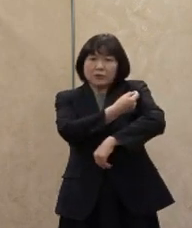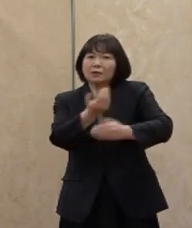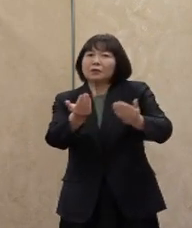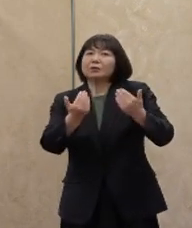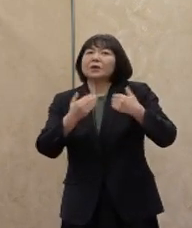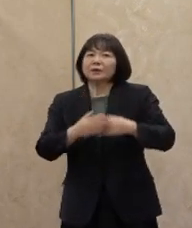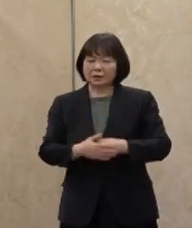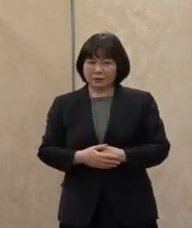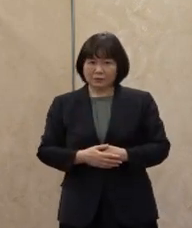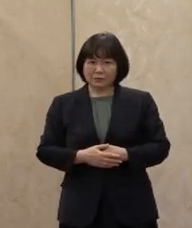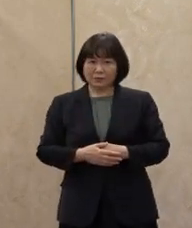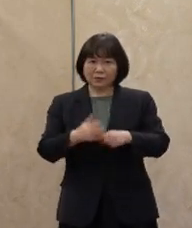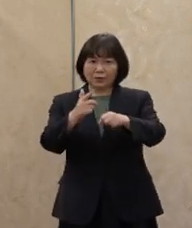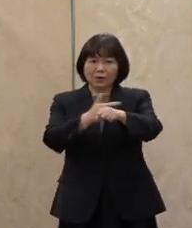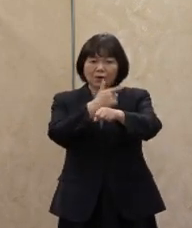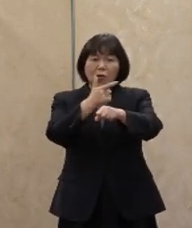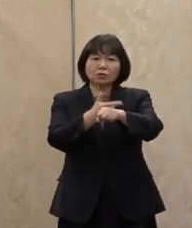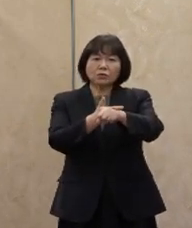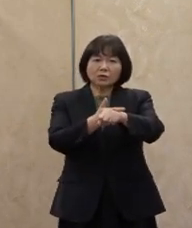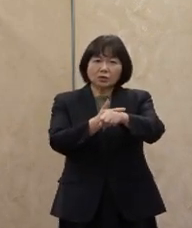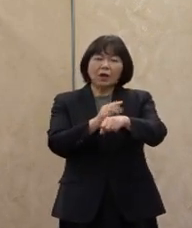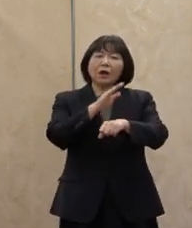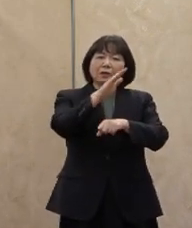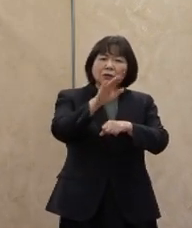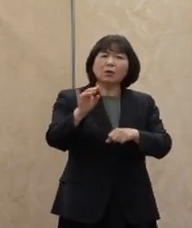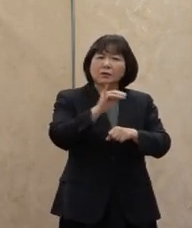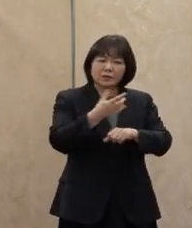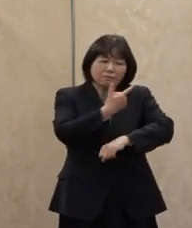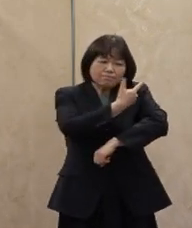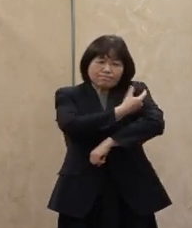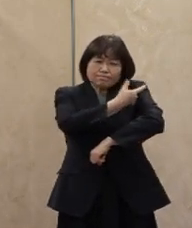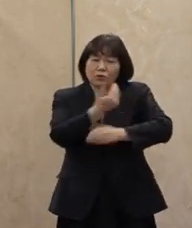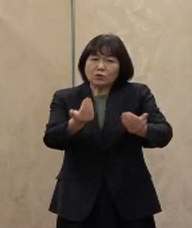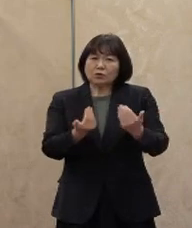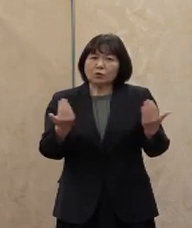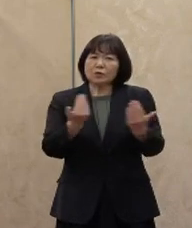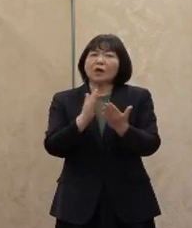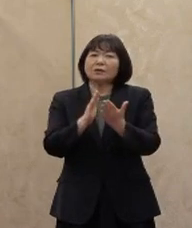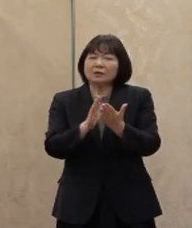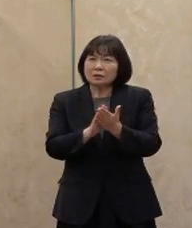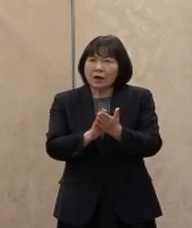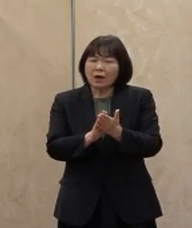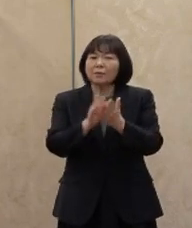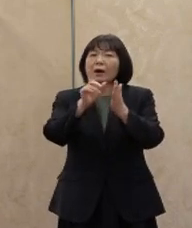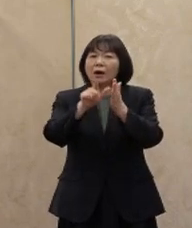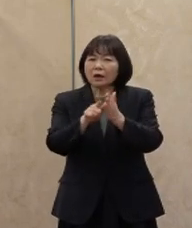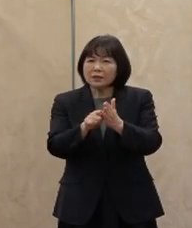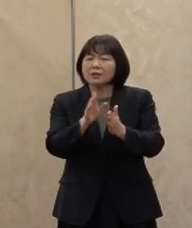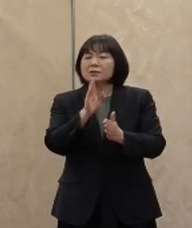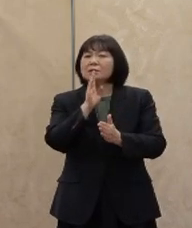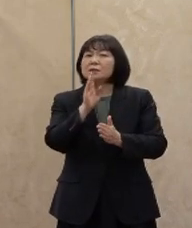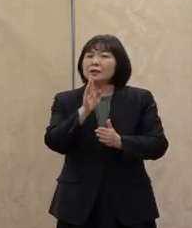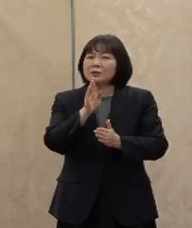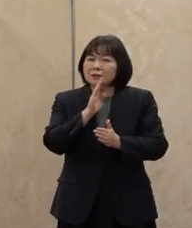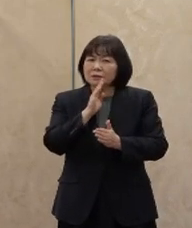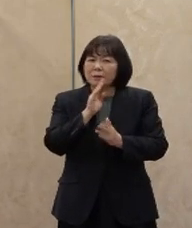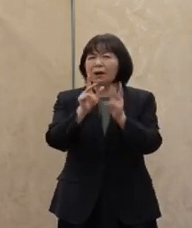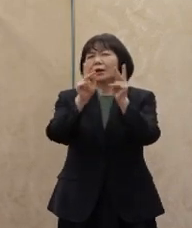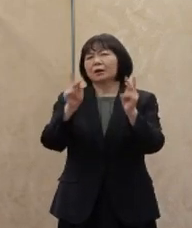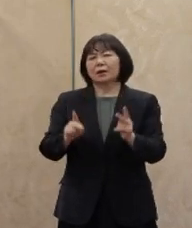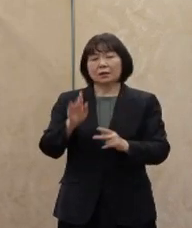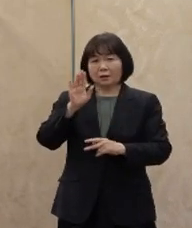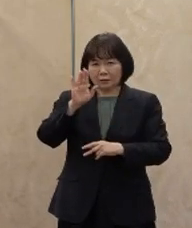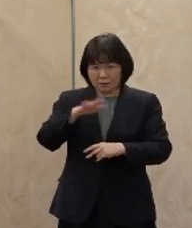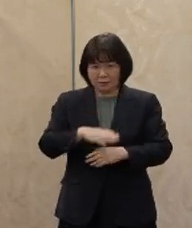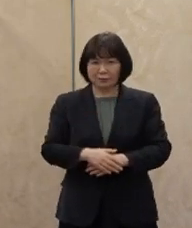の1000の単位での話をするわけなので、そうするとかなり実務的には課題があって、